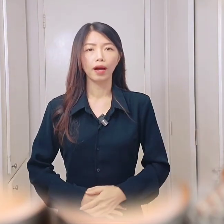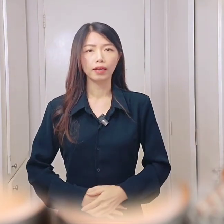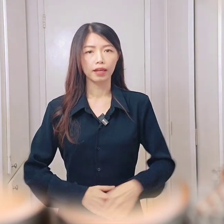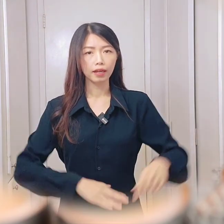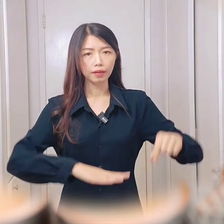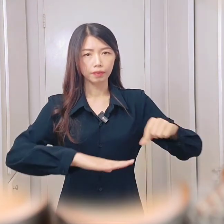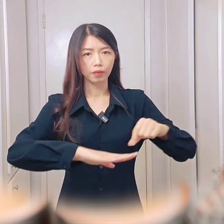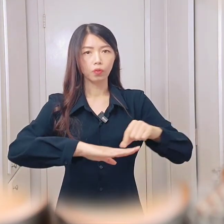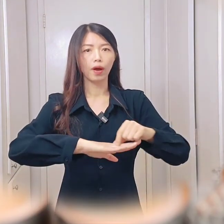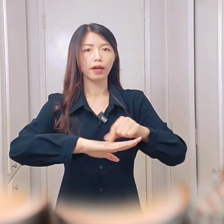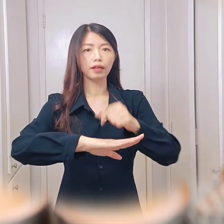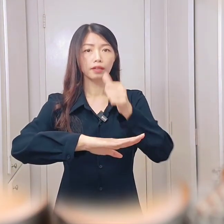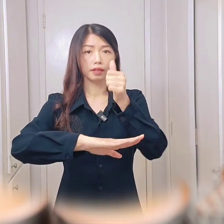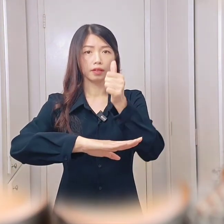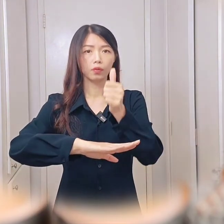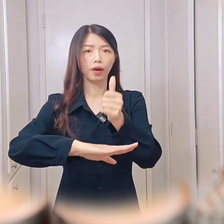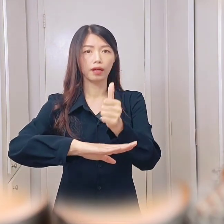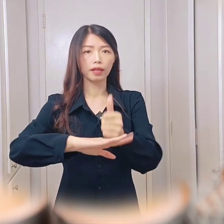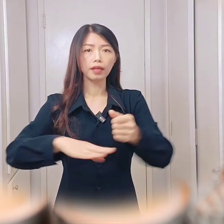왕이